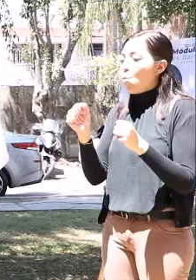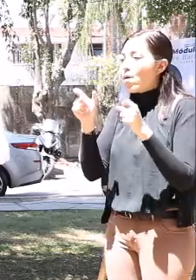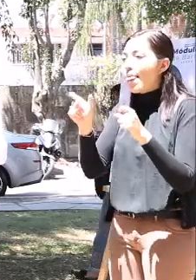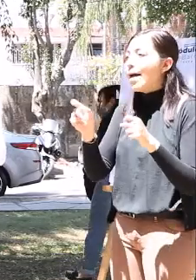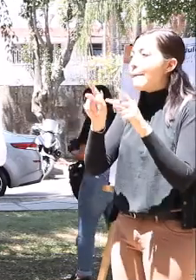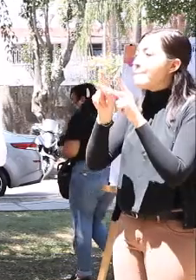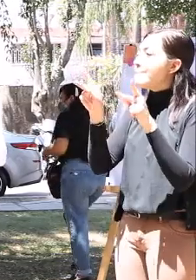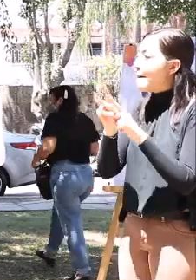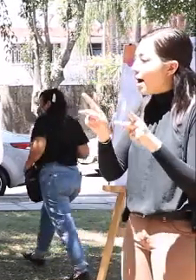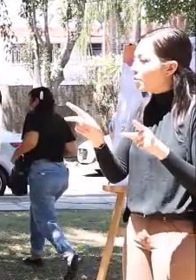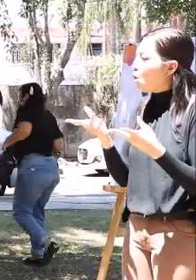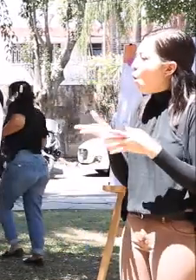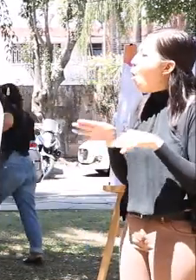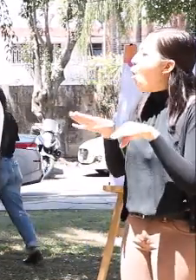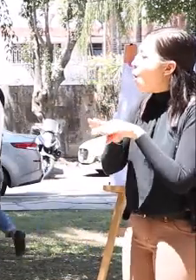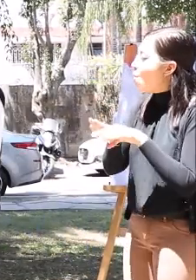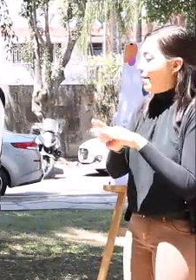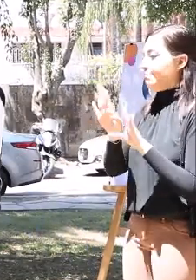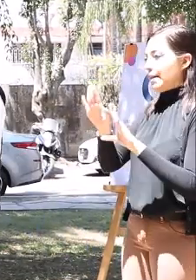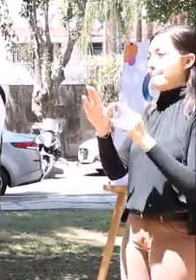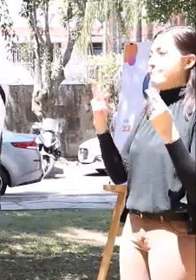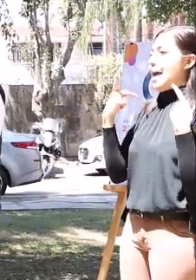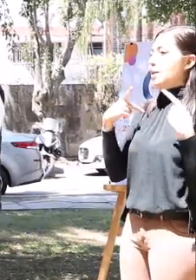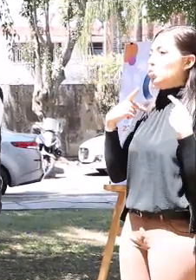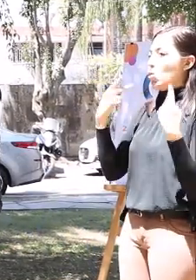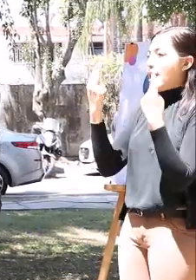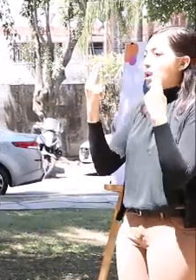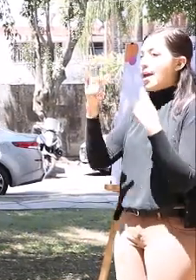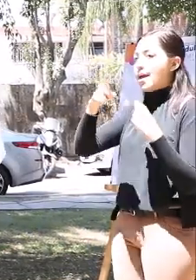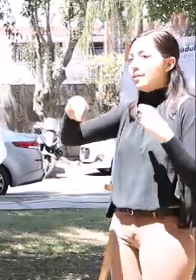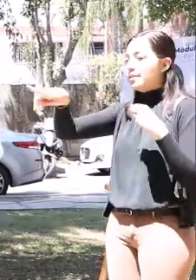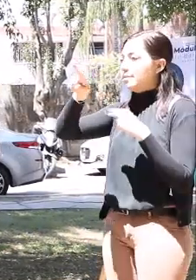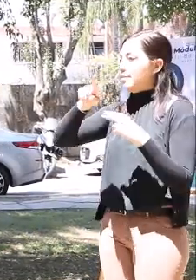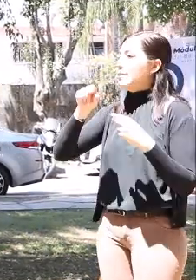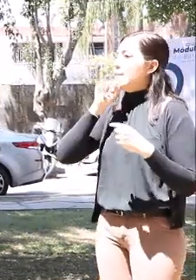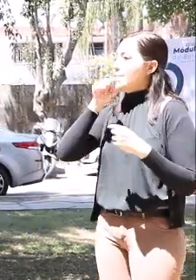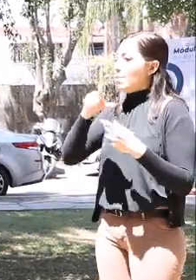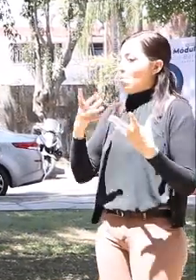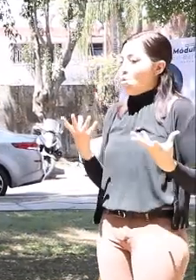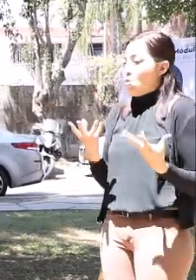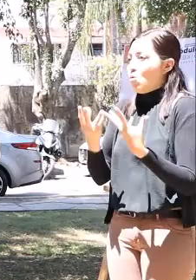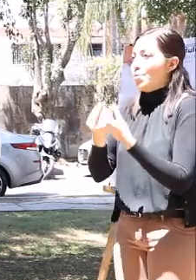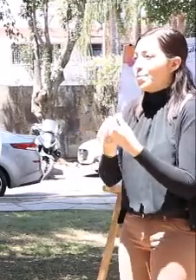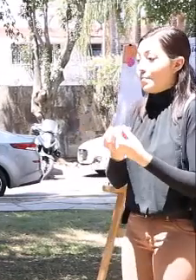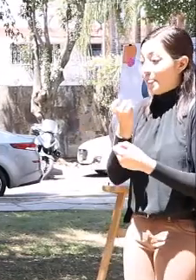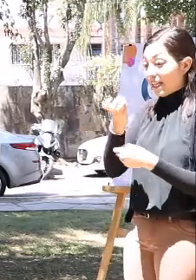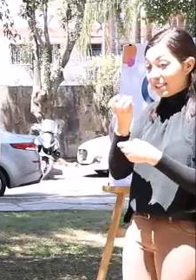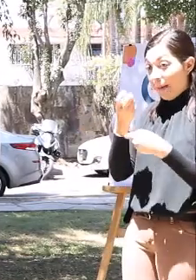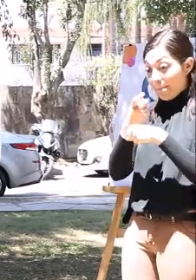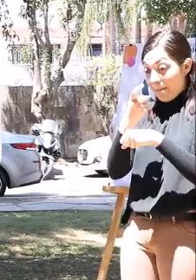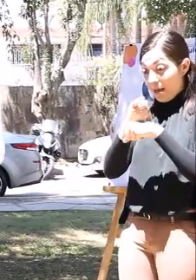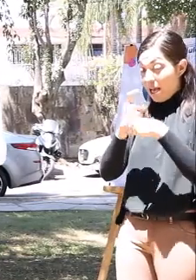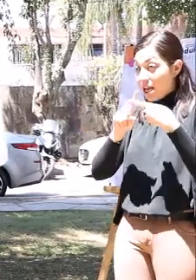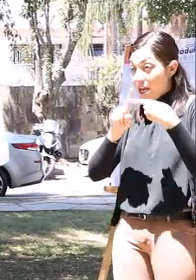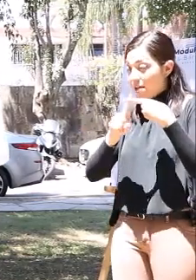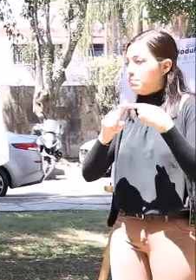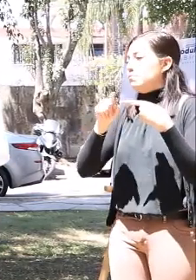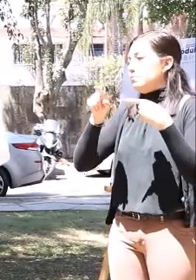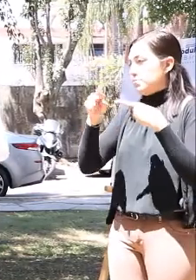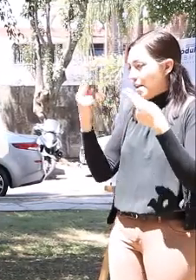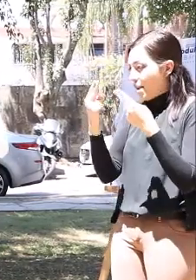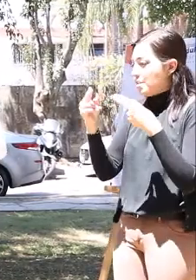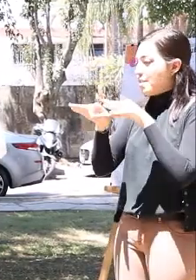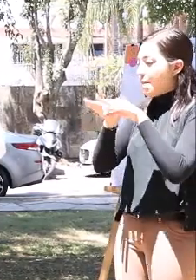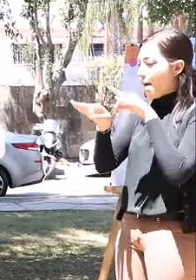construcción de paz puede funcionar si los ciudadanos no se involucran. En este primer modelo se involucra y se hace una coordinación